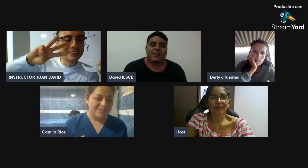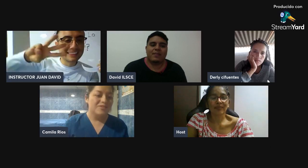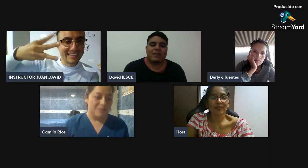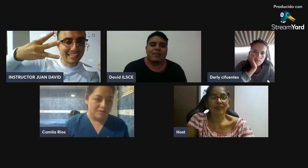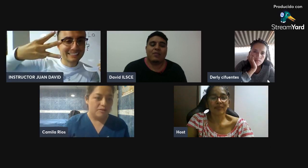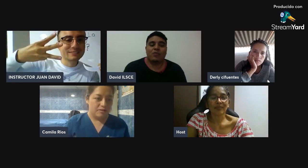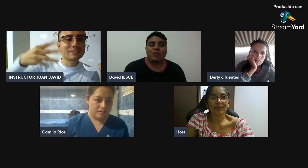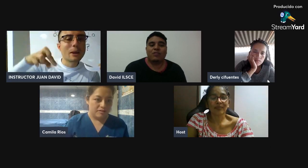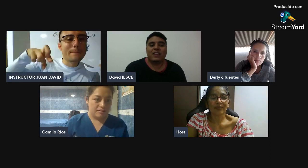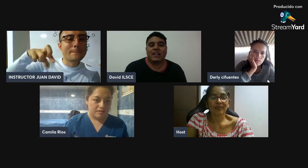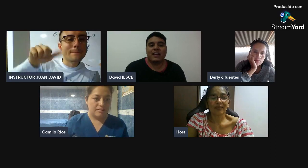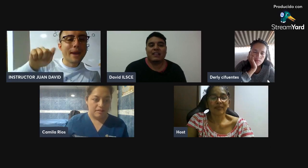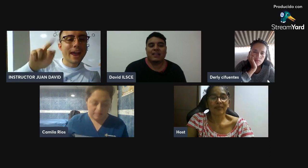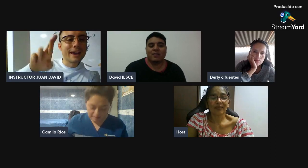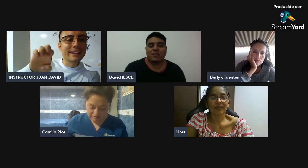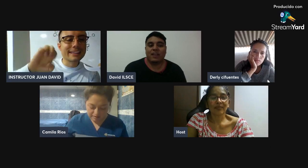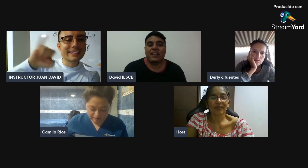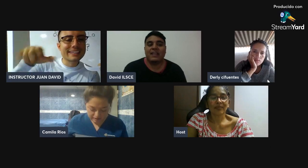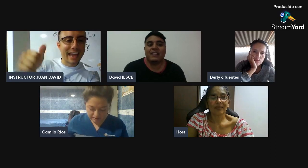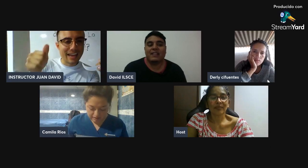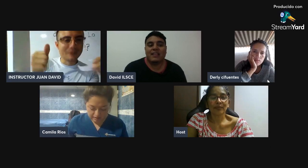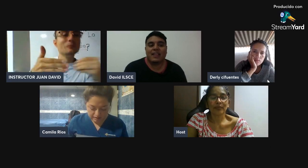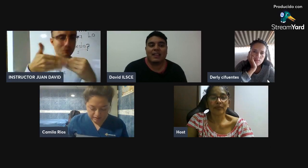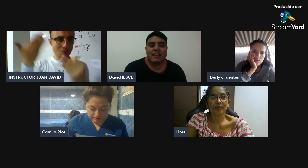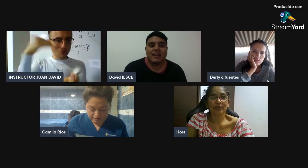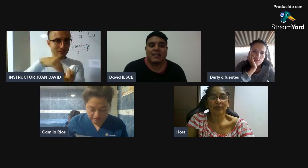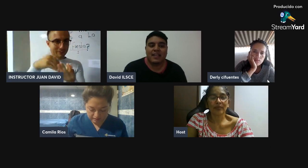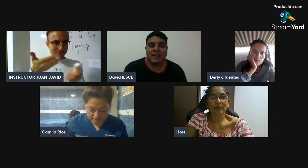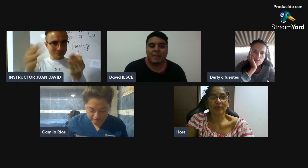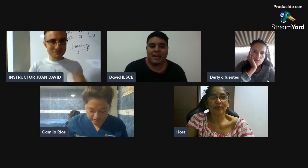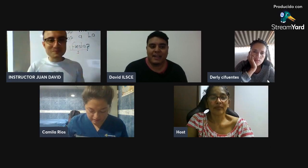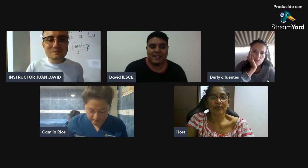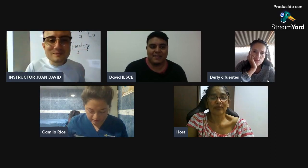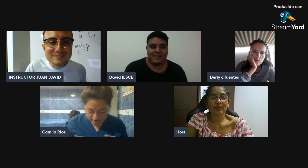futuro sería la segunda y la tercera sería pareja